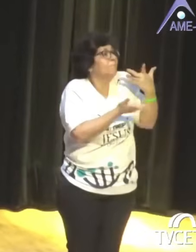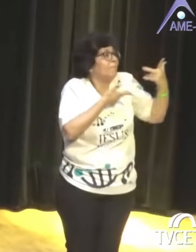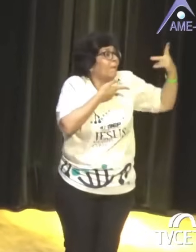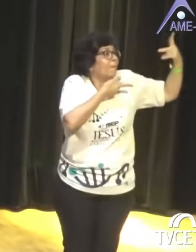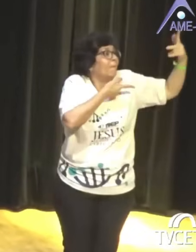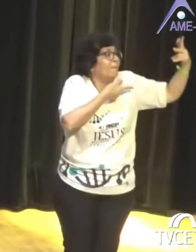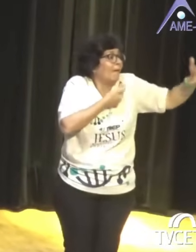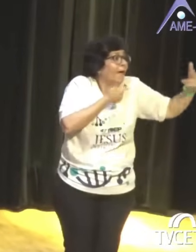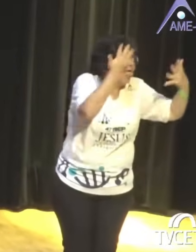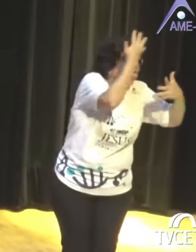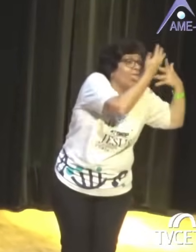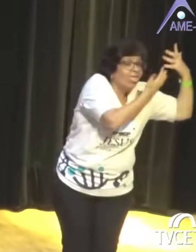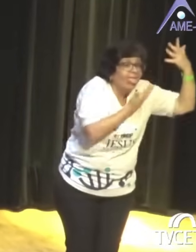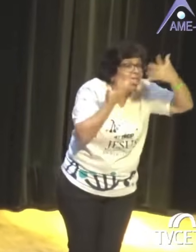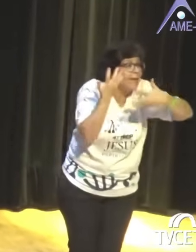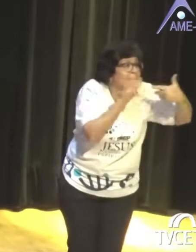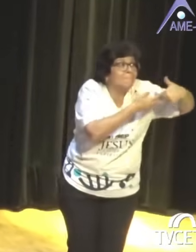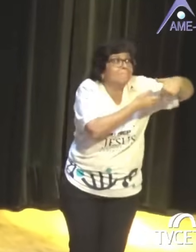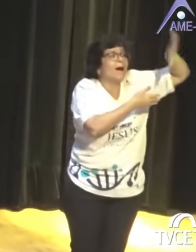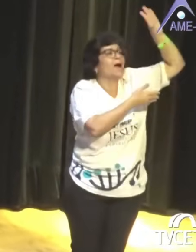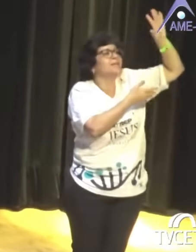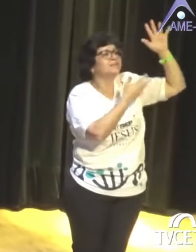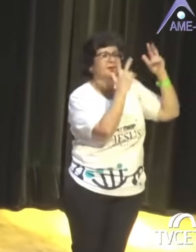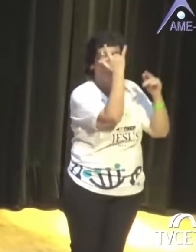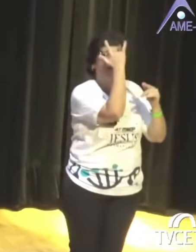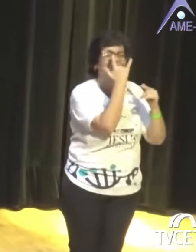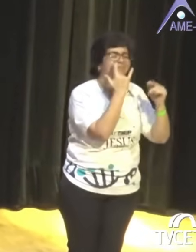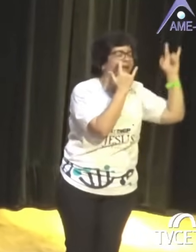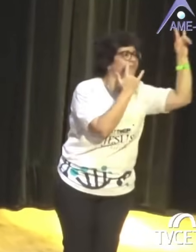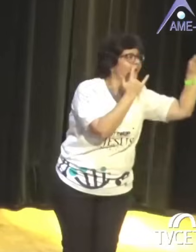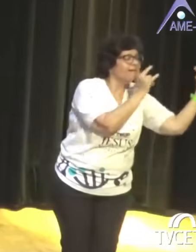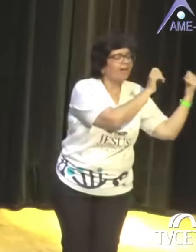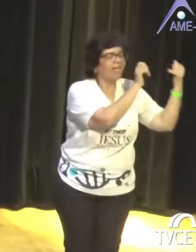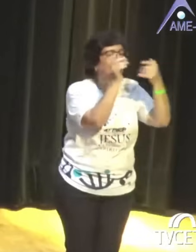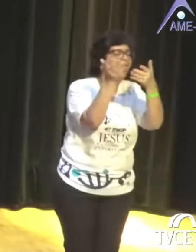você é um cego guiando